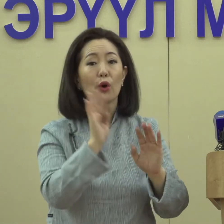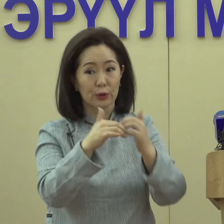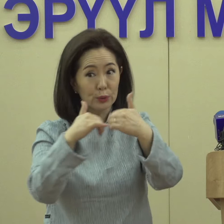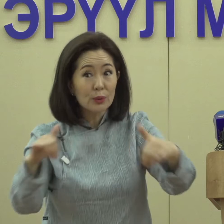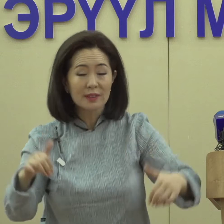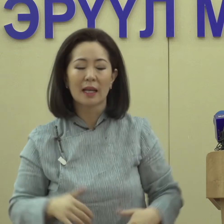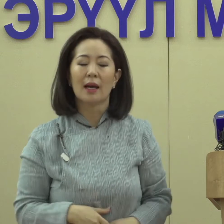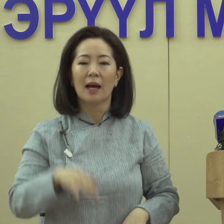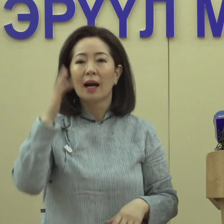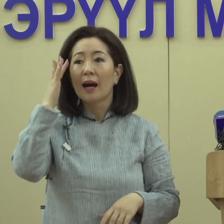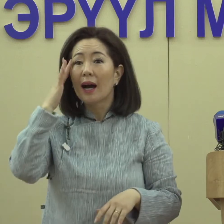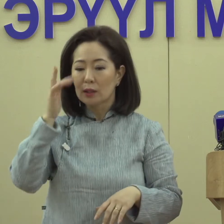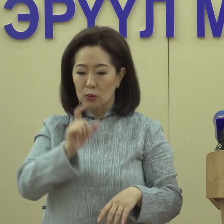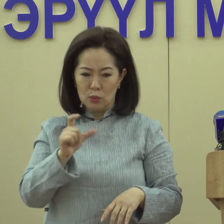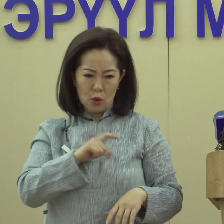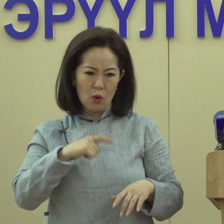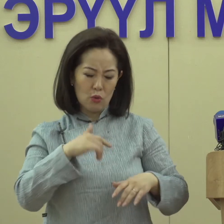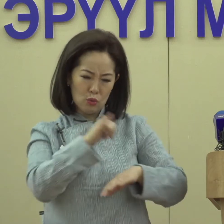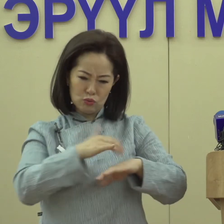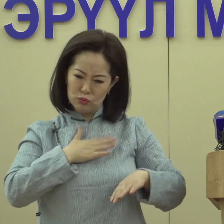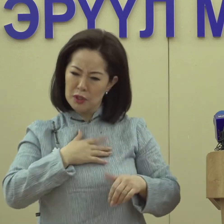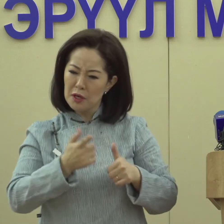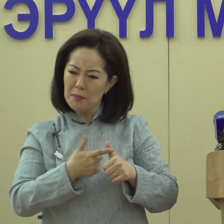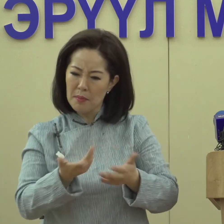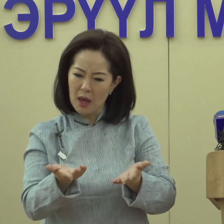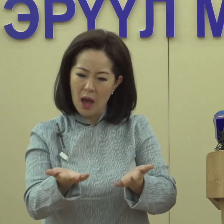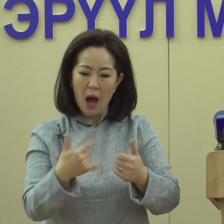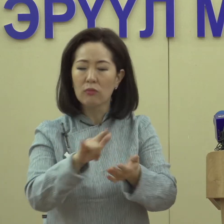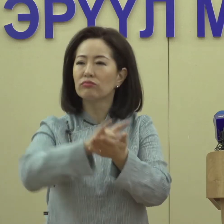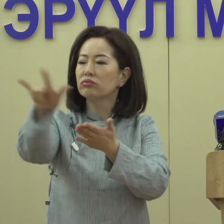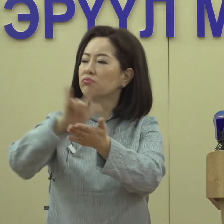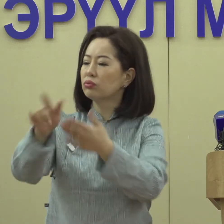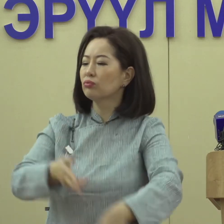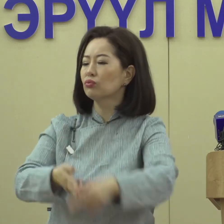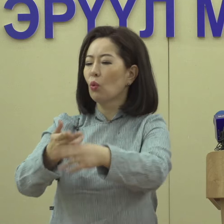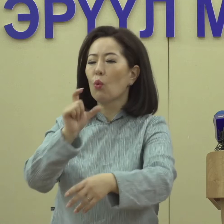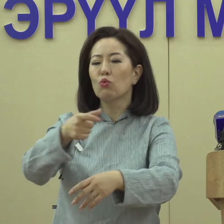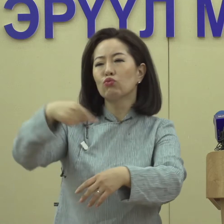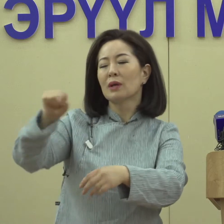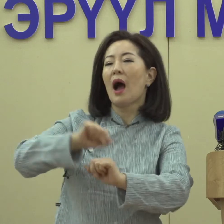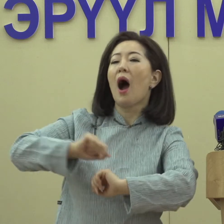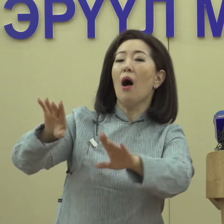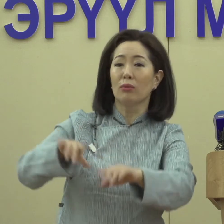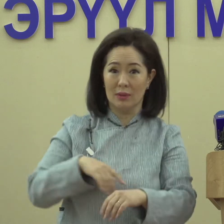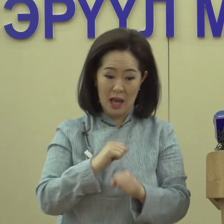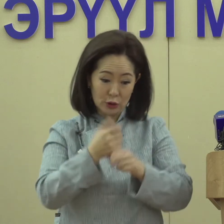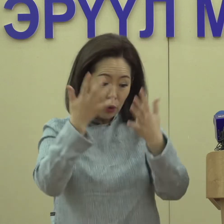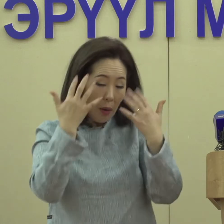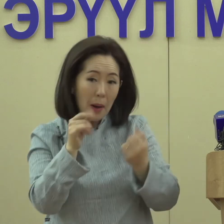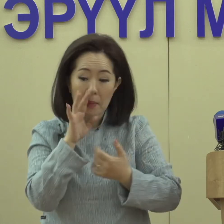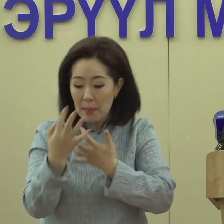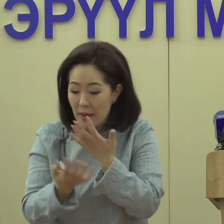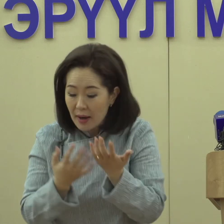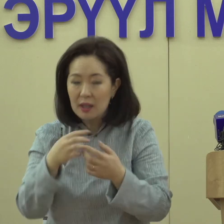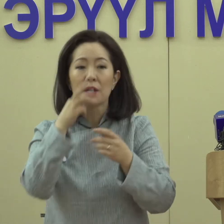хувьд чартерын нислэгээр өөр өөрийн улсад нь одоо эгүүлэн буцаах ажлыг тус улсын төрийн департаментаас зохион байгуулна гэж мэдээлсэн